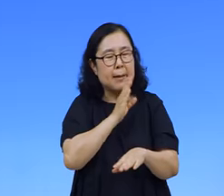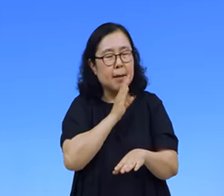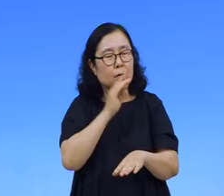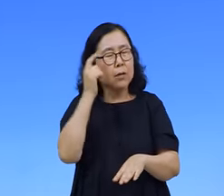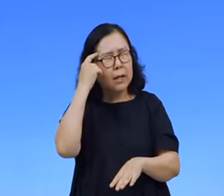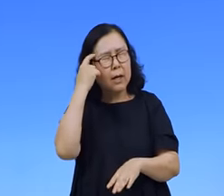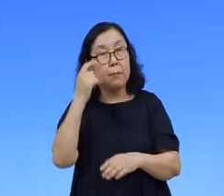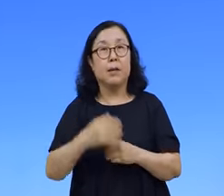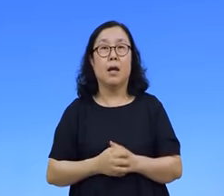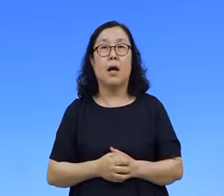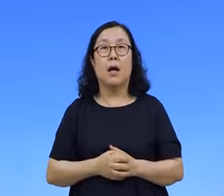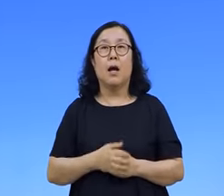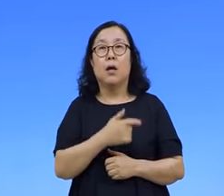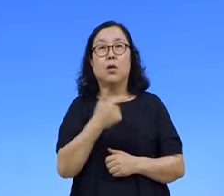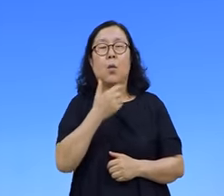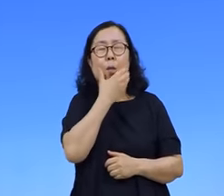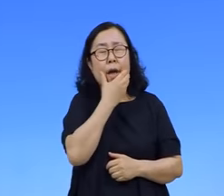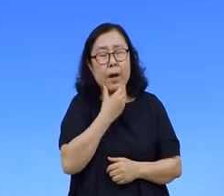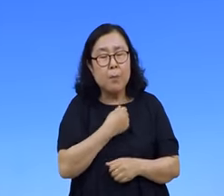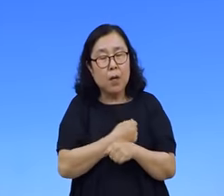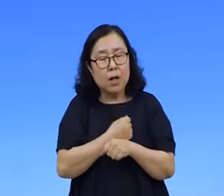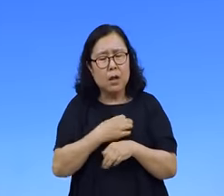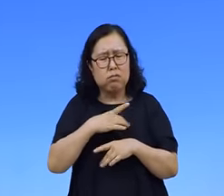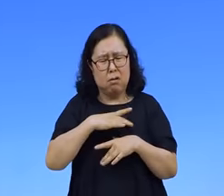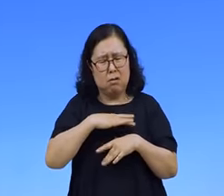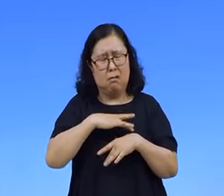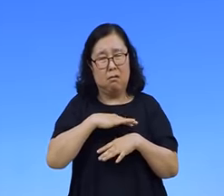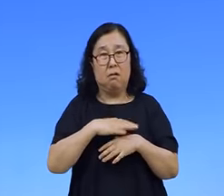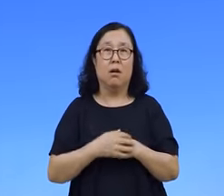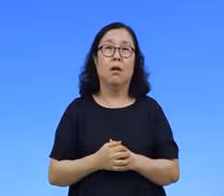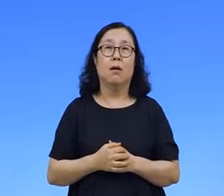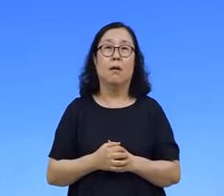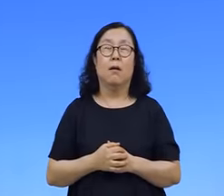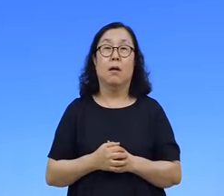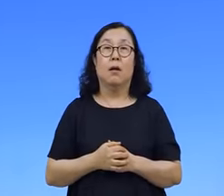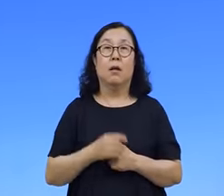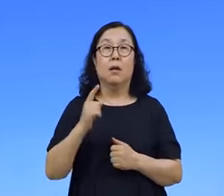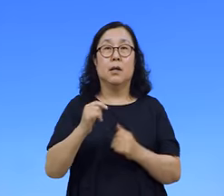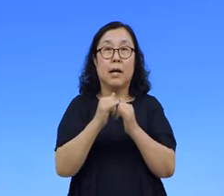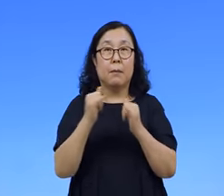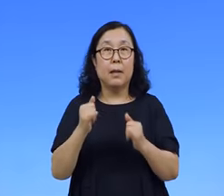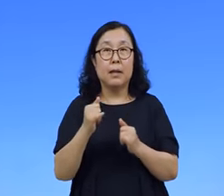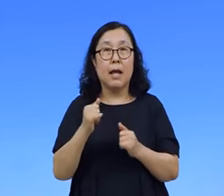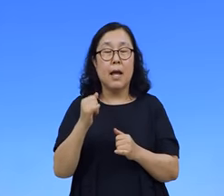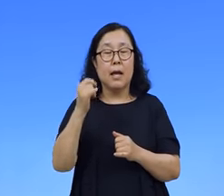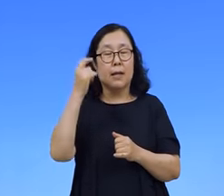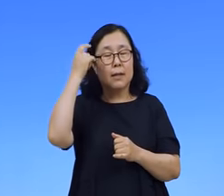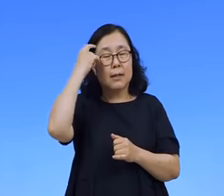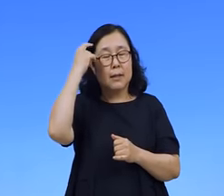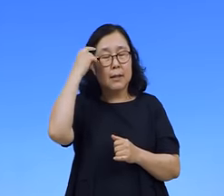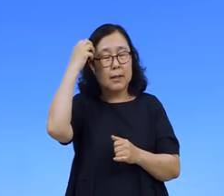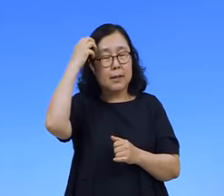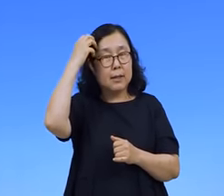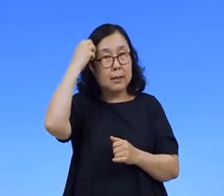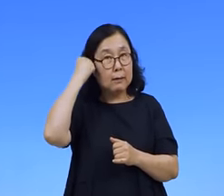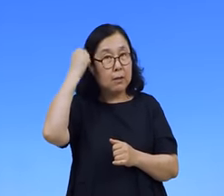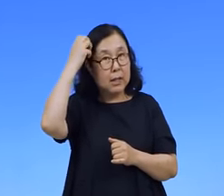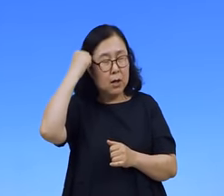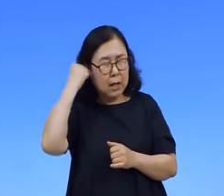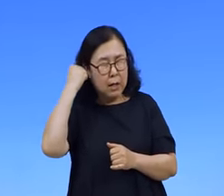몇 분이나 봤습니다. 너무너무 행복한데 불안해 죽겠어요. 이분에게 입력이 되어 있는 뇌의